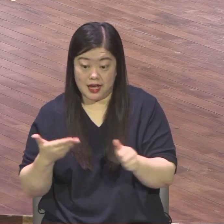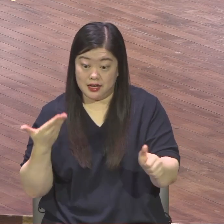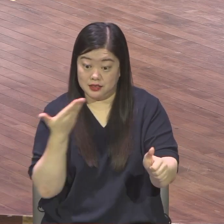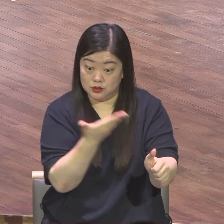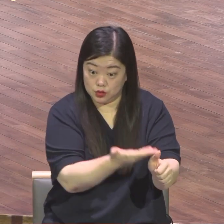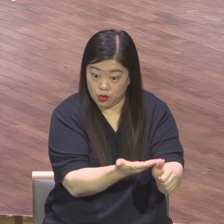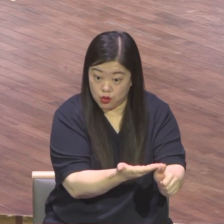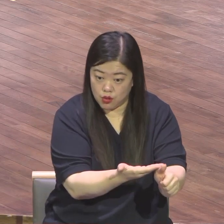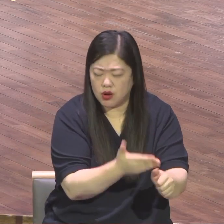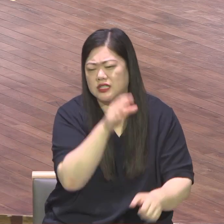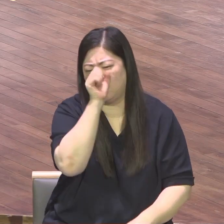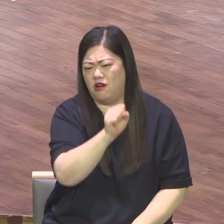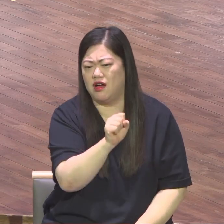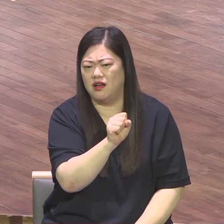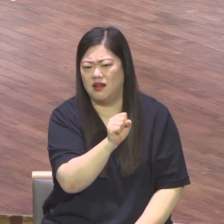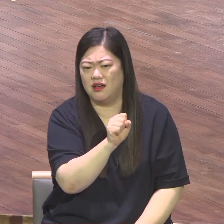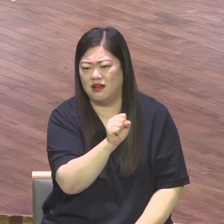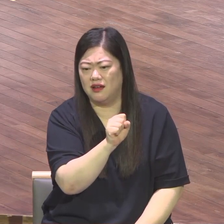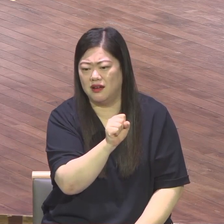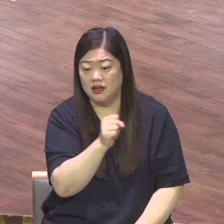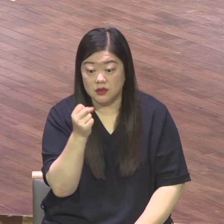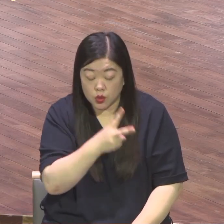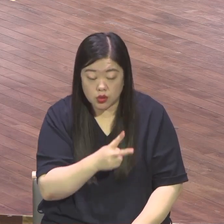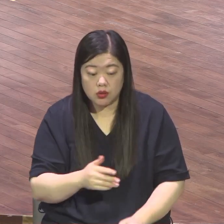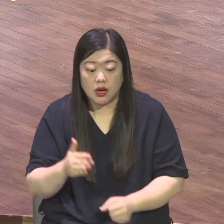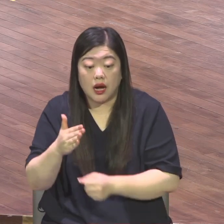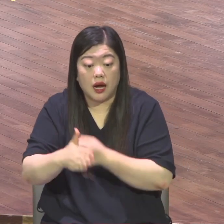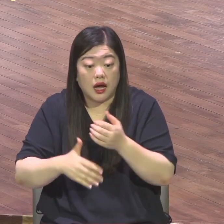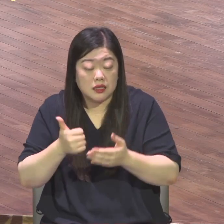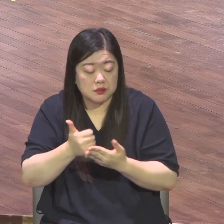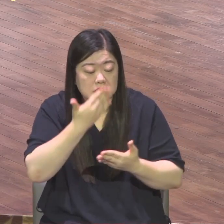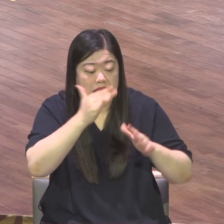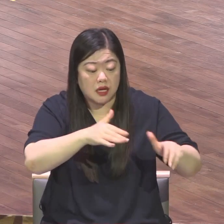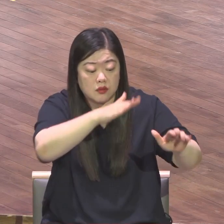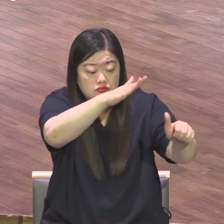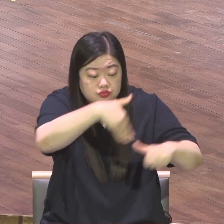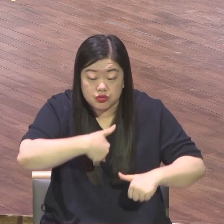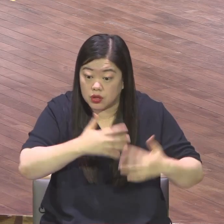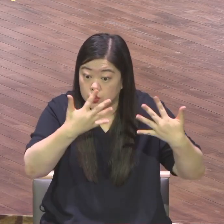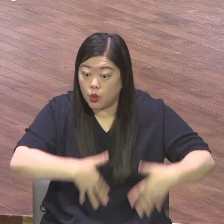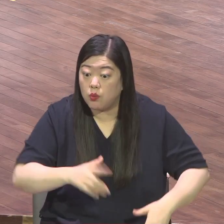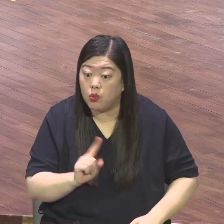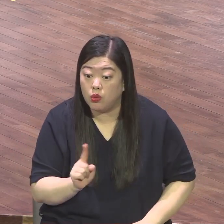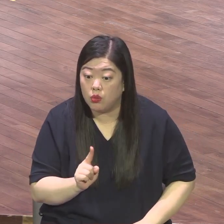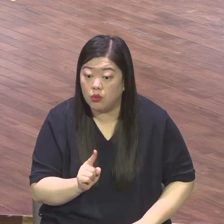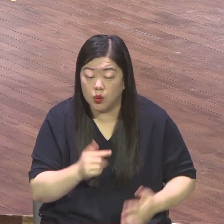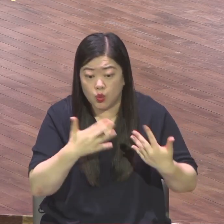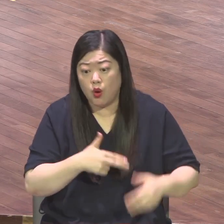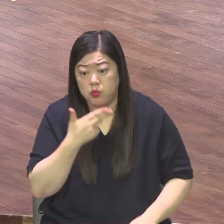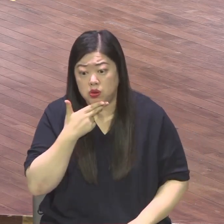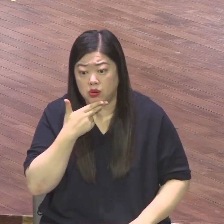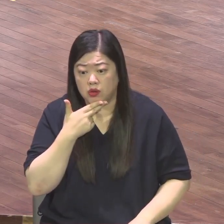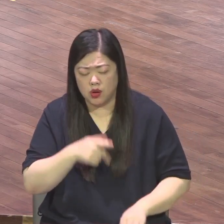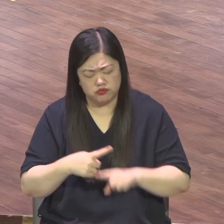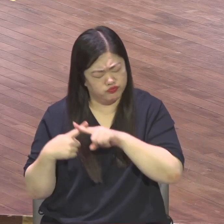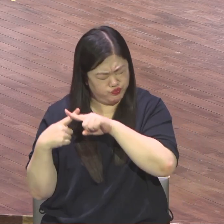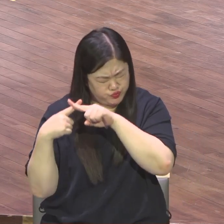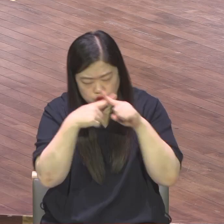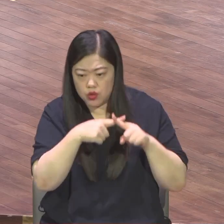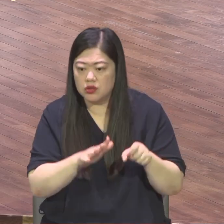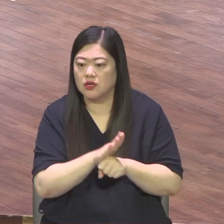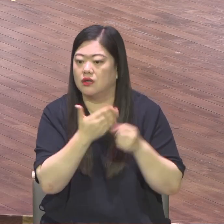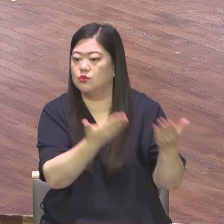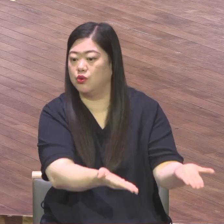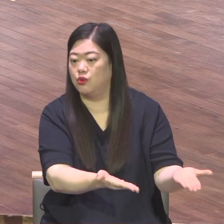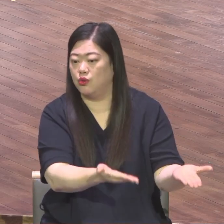그야말로 이 한결같은 사랑, 무조건적인 사랑, 언약적 사랑의 의미가 이 속에 담겨져 있어요. 이